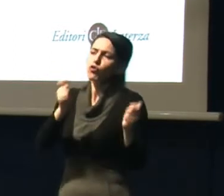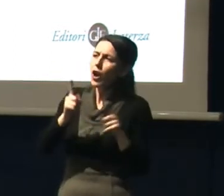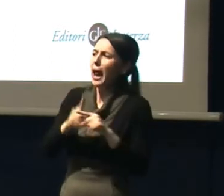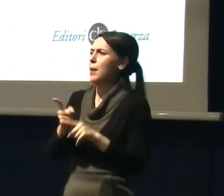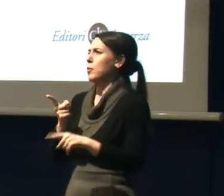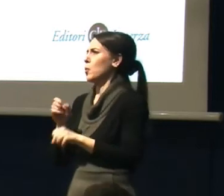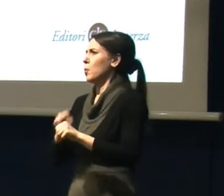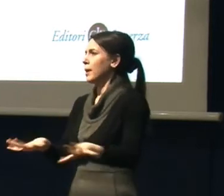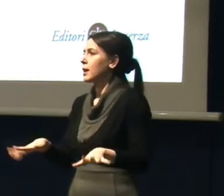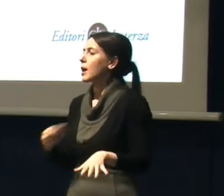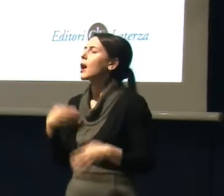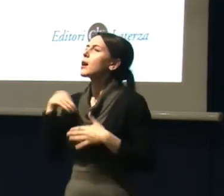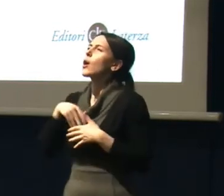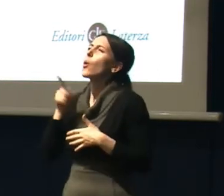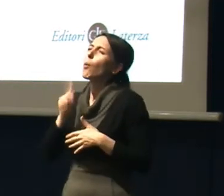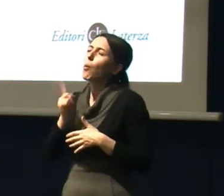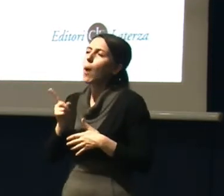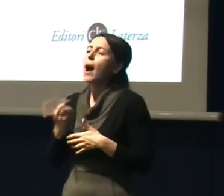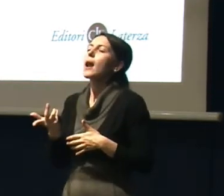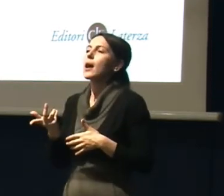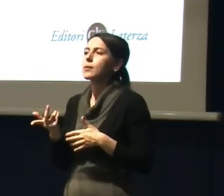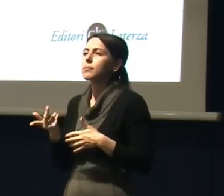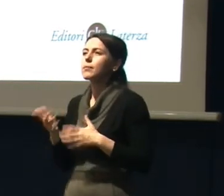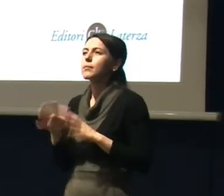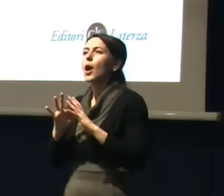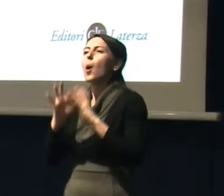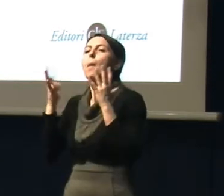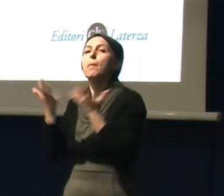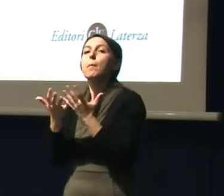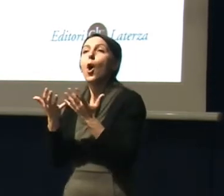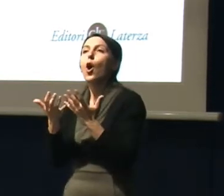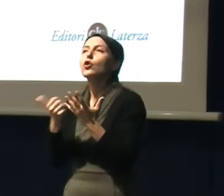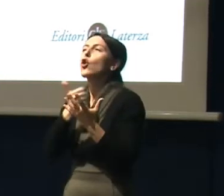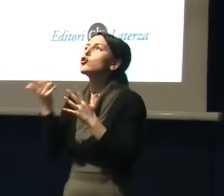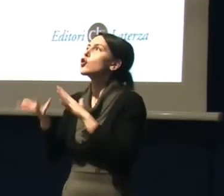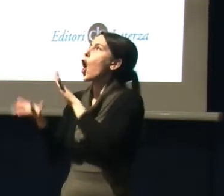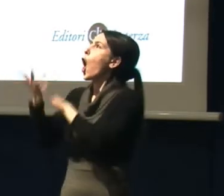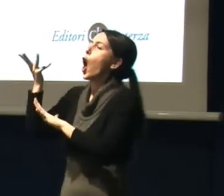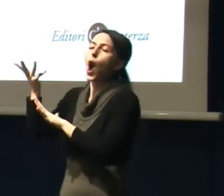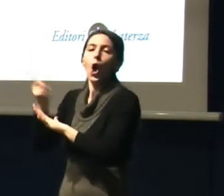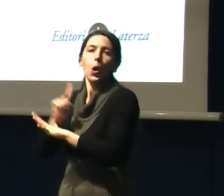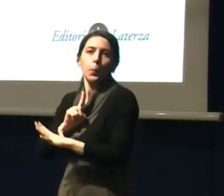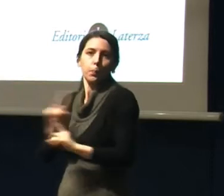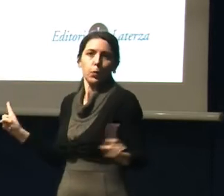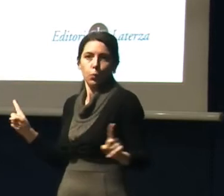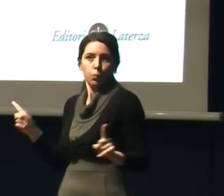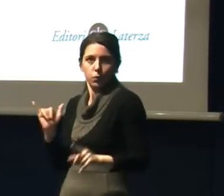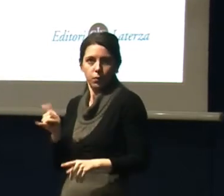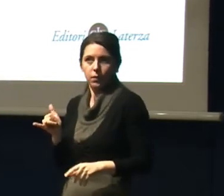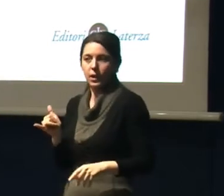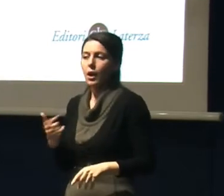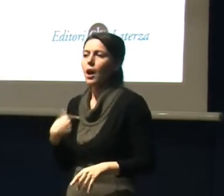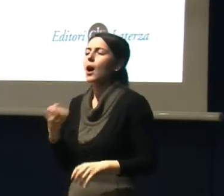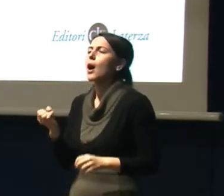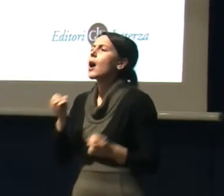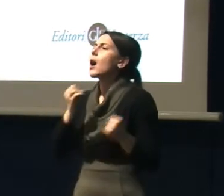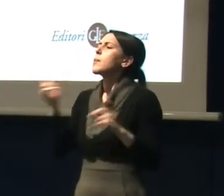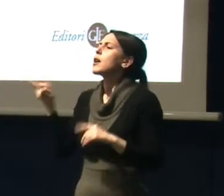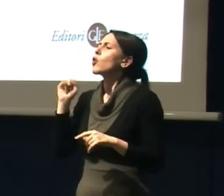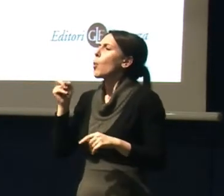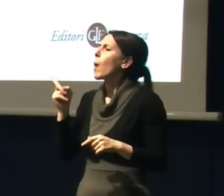non ci sia più non ci sia più quel mondo solo elitario penso che ci saranno tante ci sarà una varietà pazzesca una